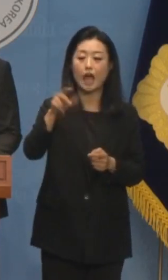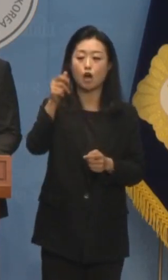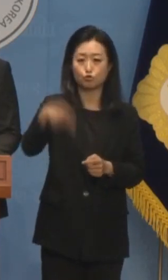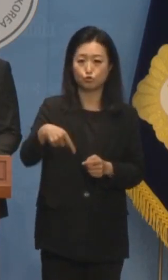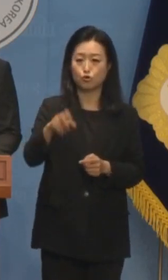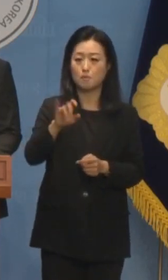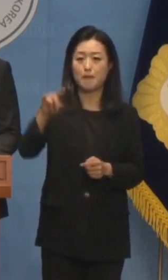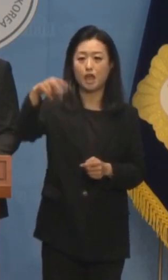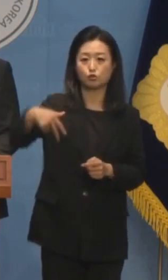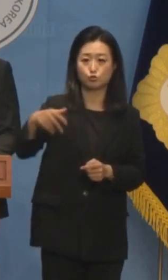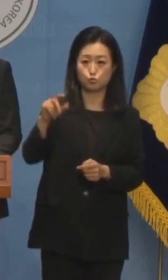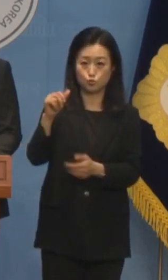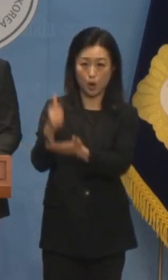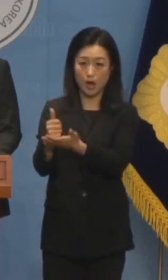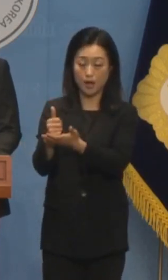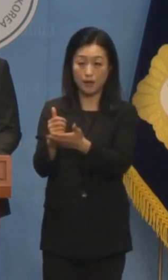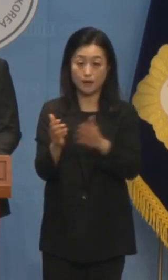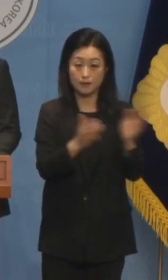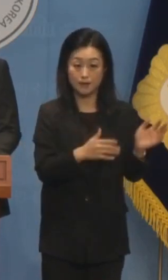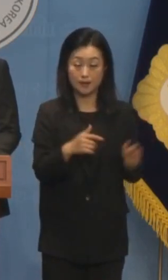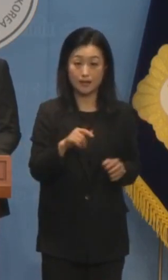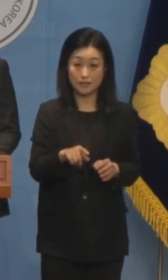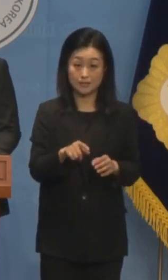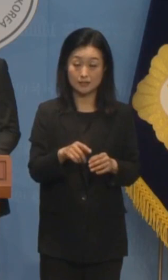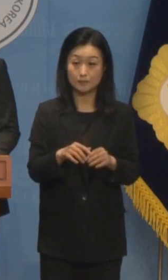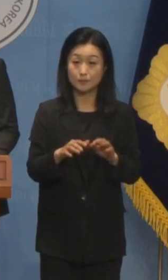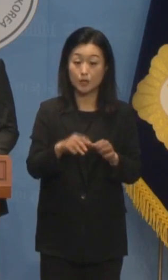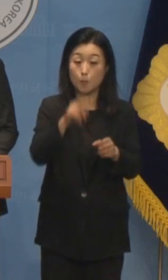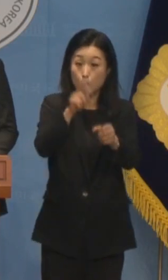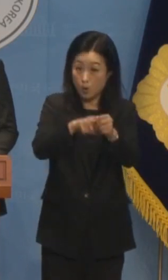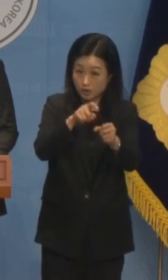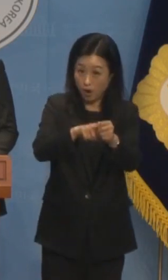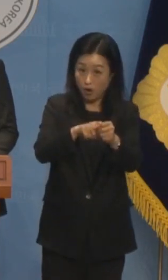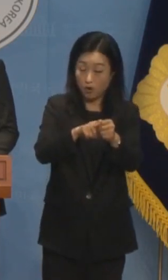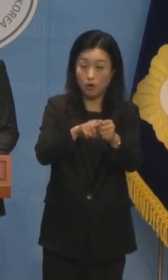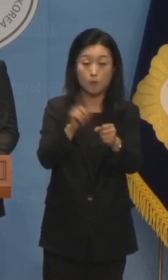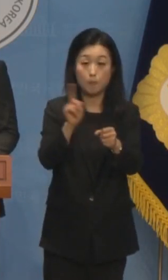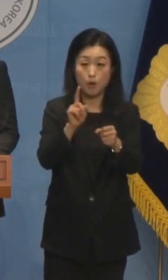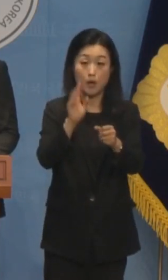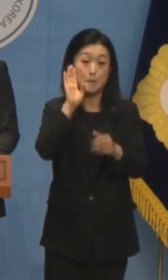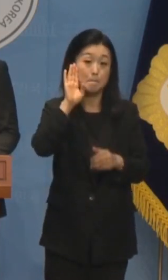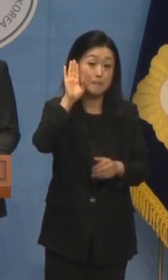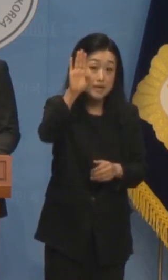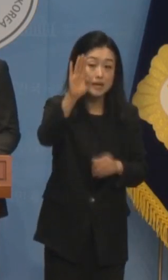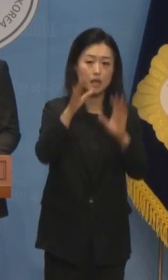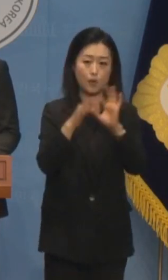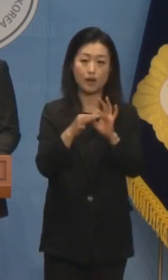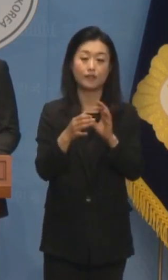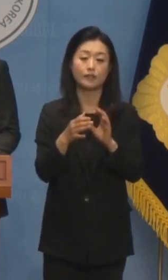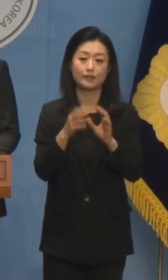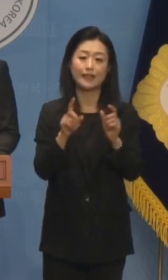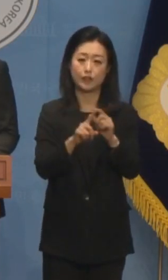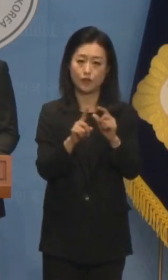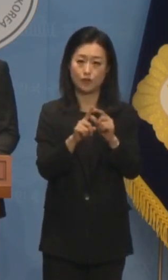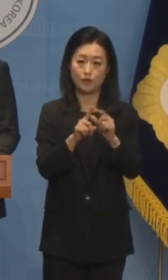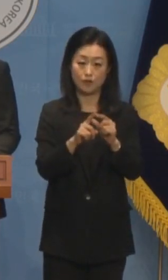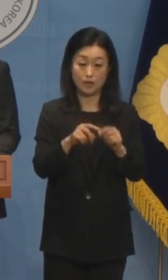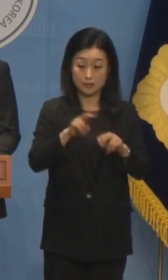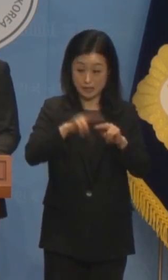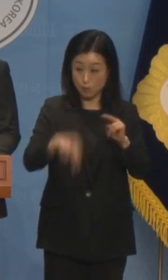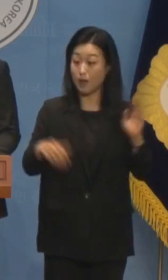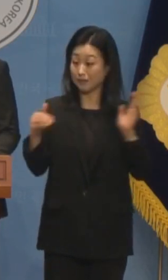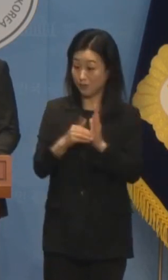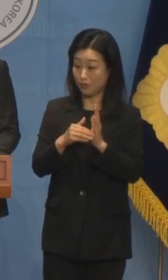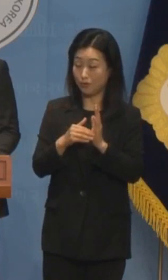말의 어법에 반합니다. 목적이라는 단어는 미래지향적인 단어입니다. 이미 사퇴를